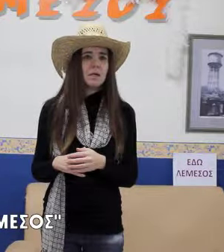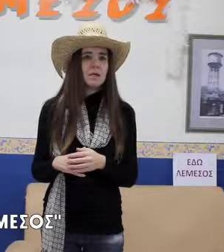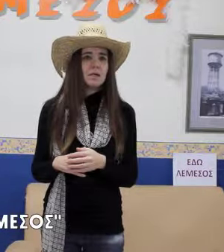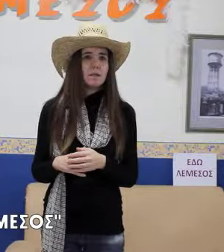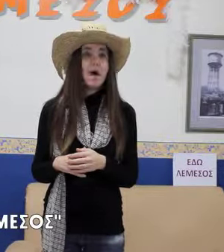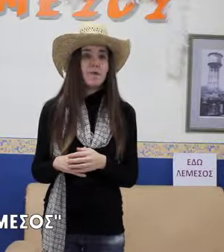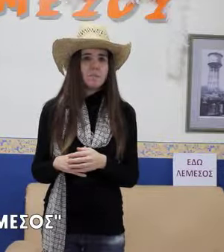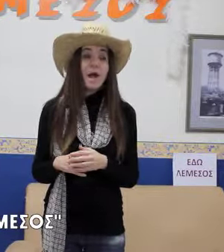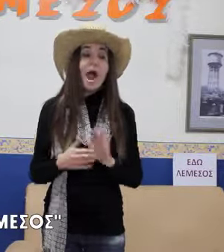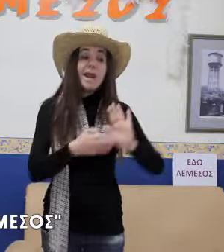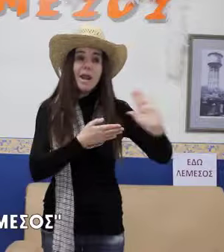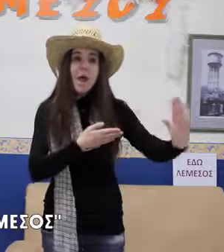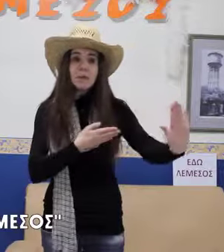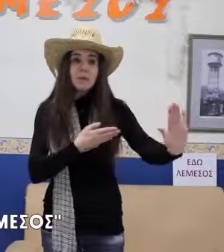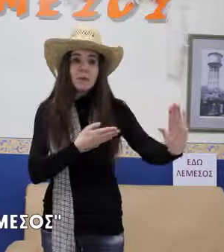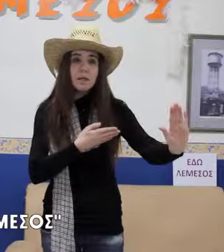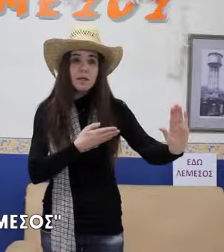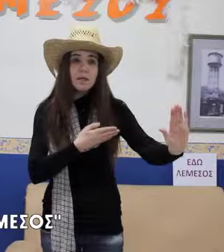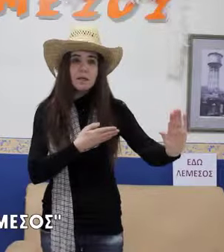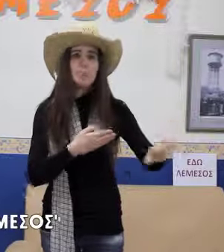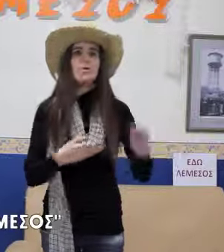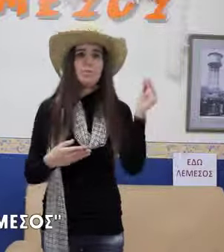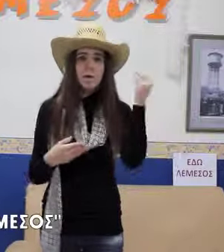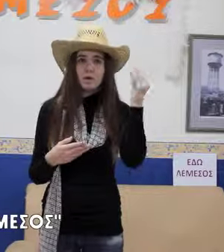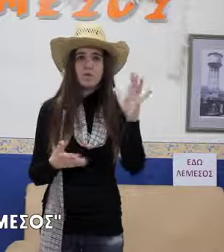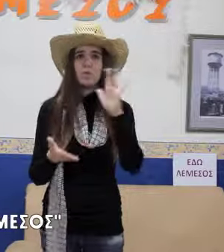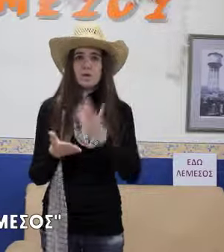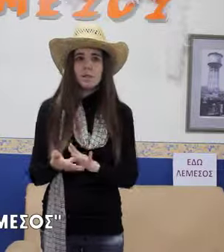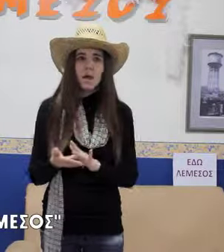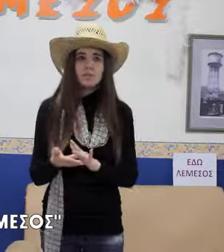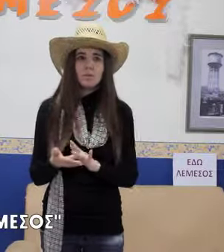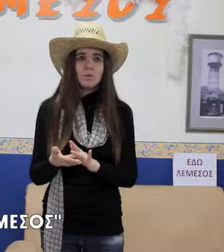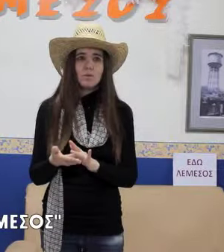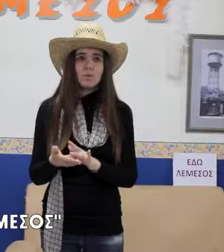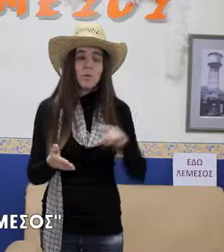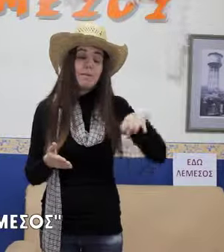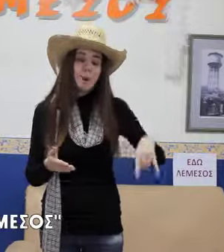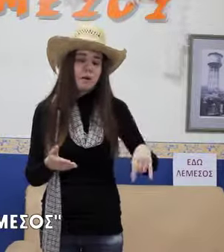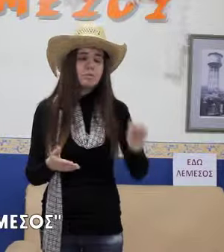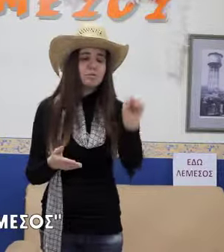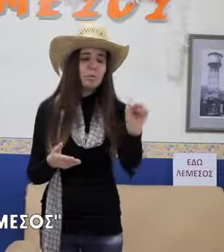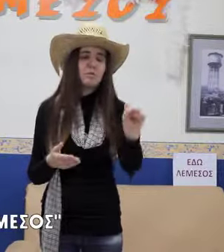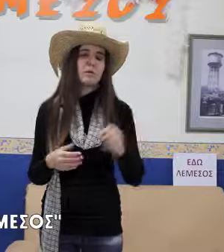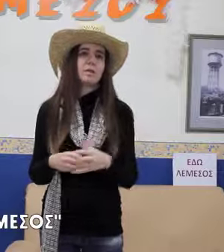έναντι δημοτικού πολιτιστικού κέντρου Πάνος